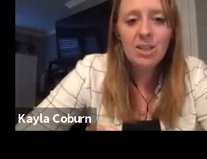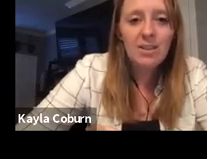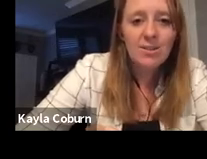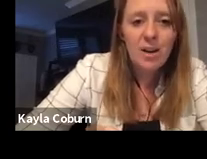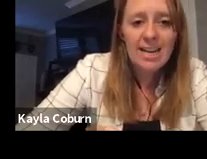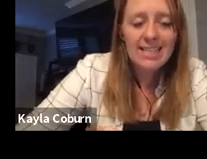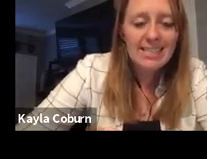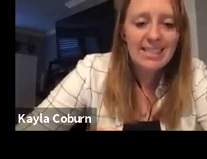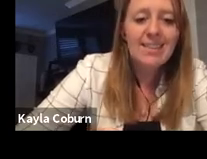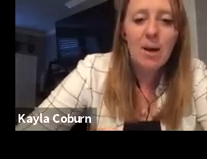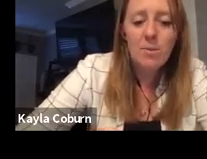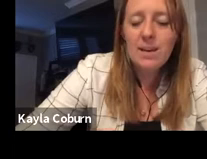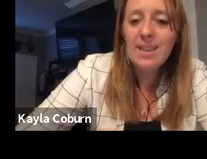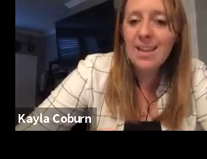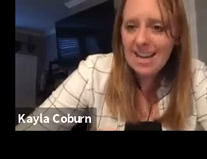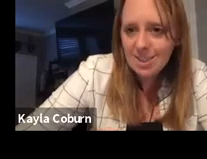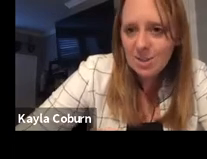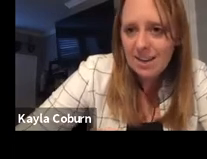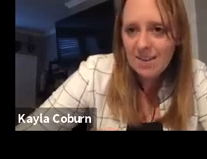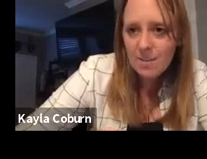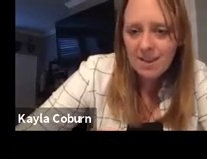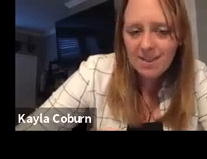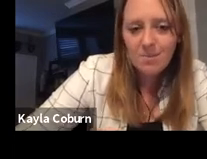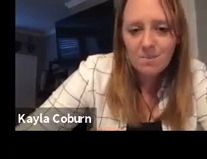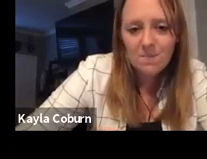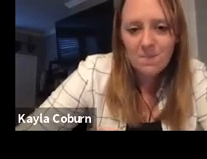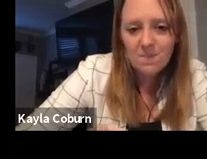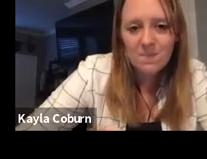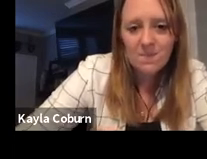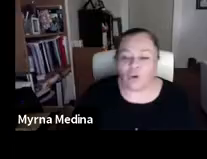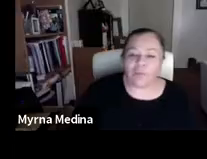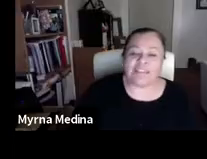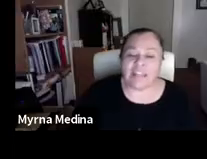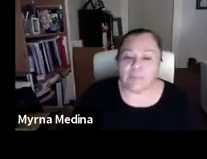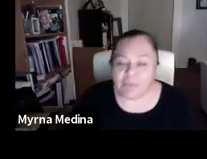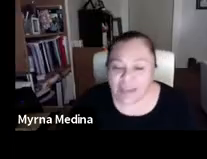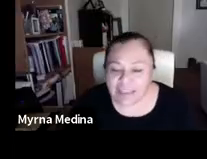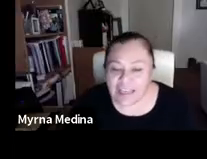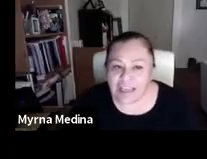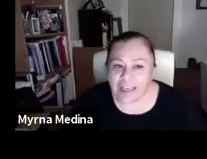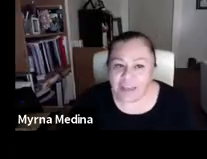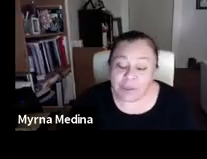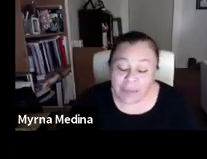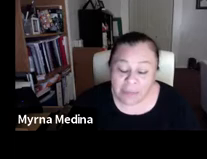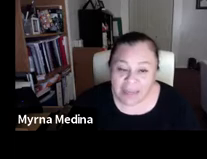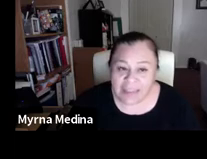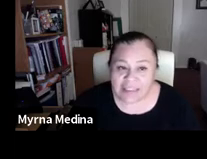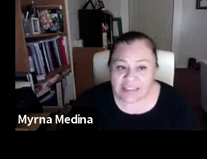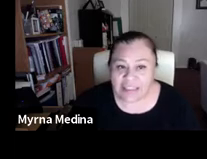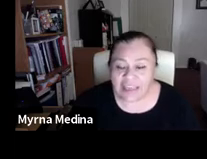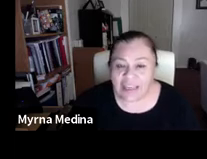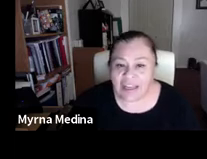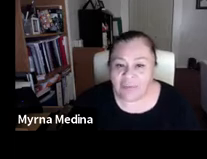language trainings. That will be the last Tuesday of every month. Hoy va a ser el primer día, el primer